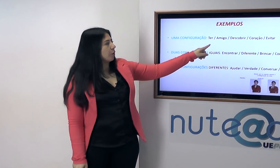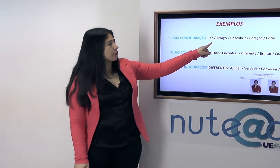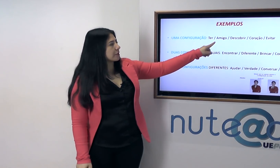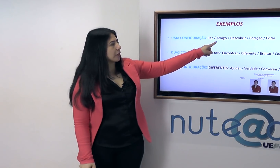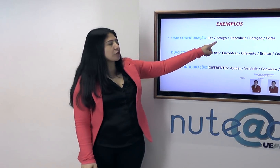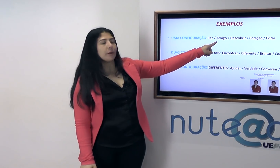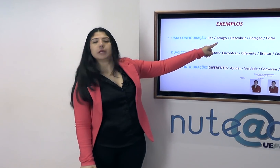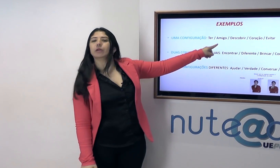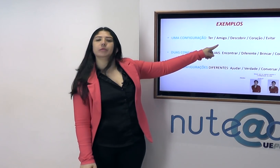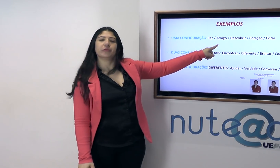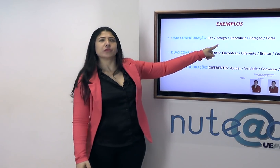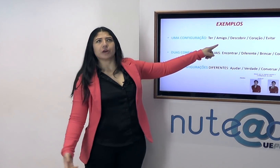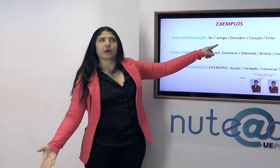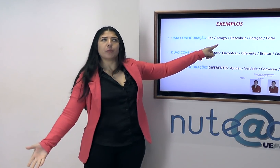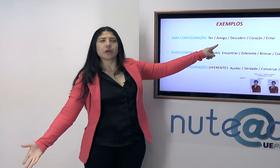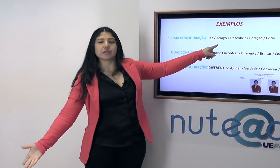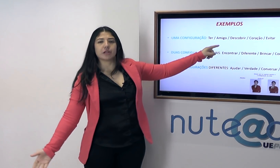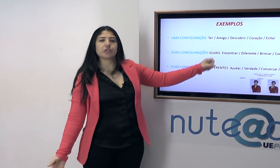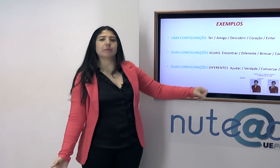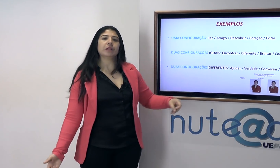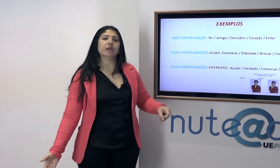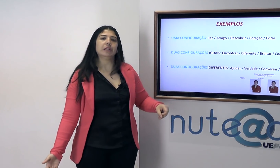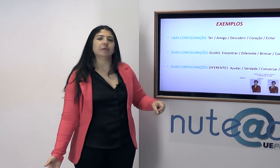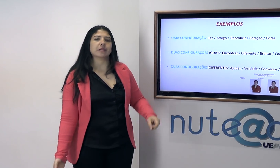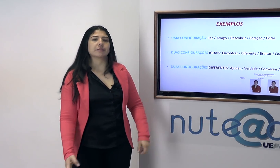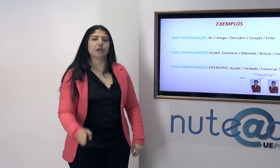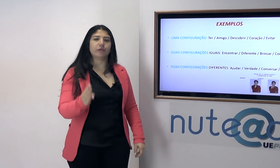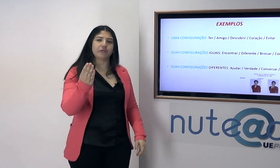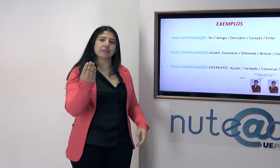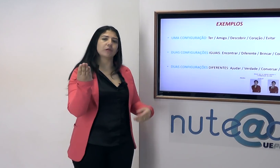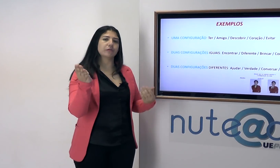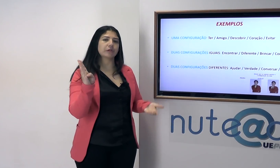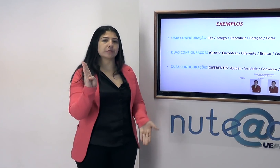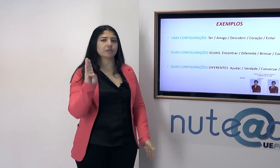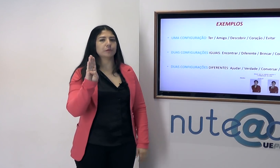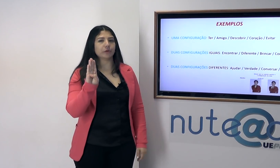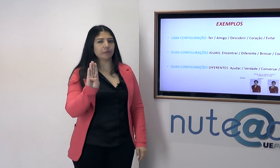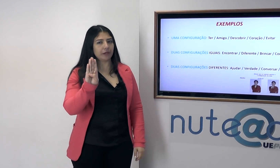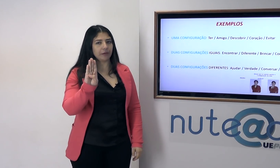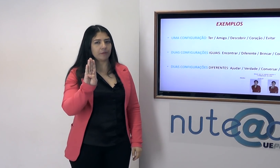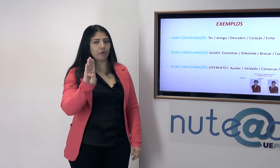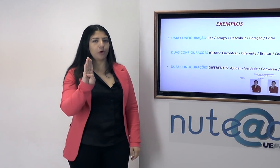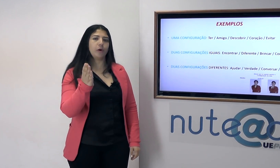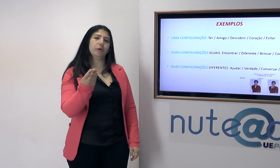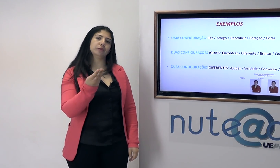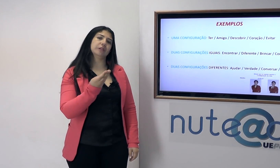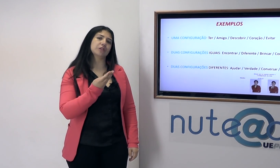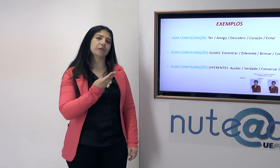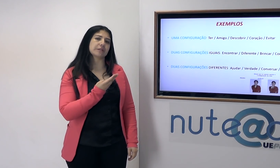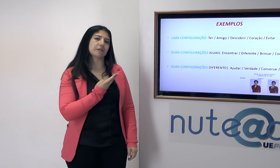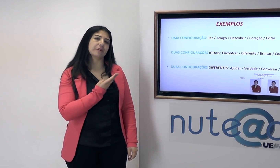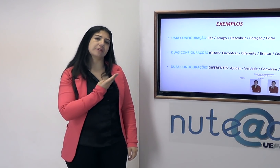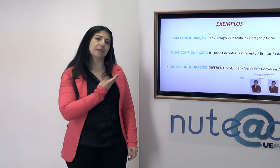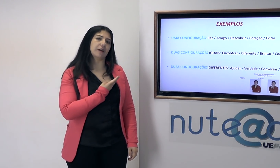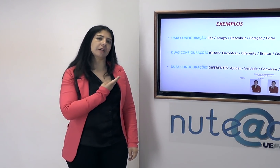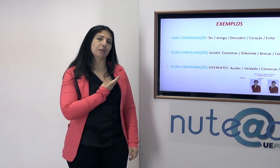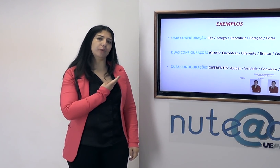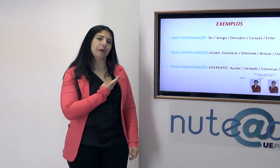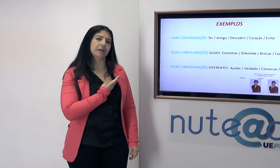O sinal de amigo. Professora, como que é o sinal de amigo em Libras? Eu vou fazer a configuração de mão em B, o meu ponto de articulação vai ser aqui no peito